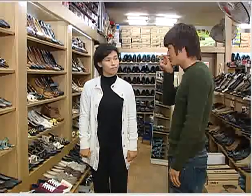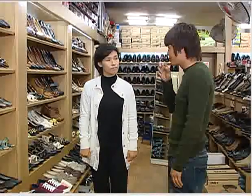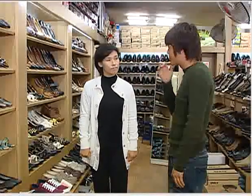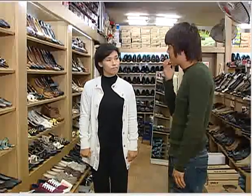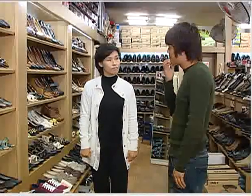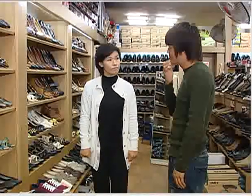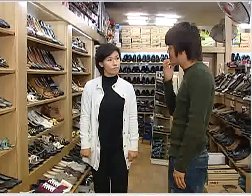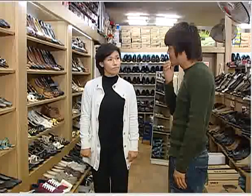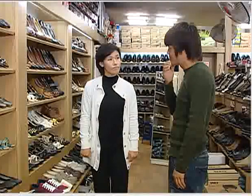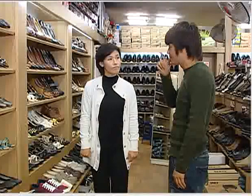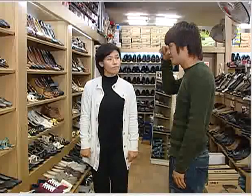이 회색 구두는